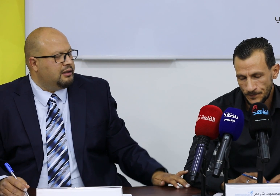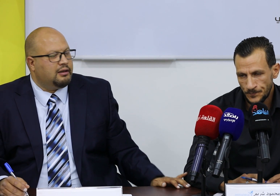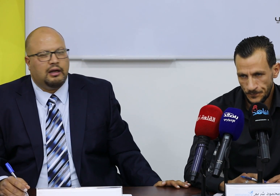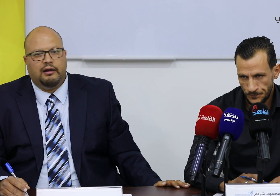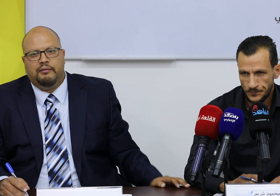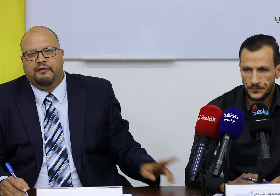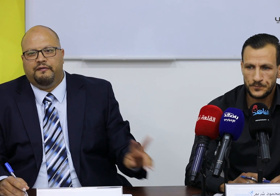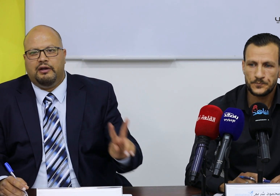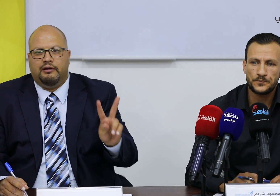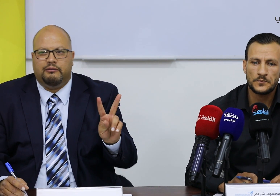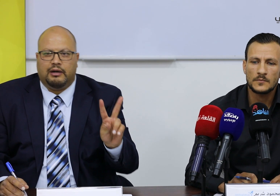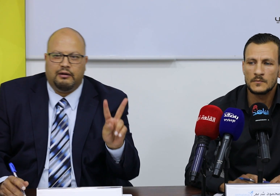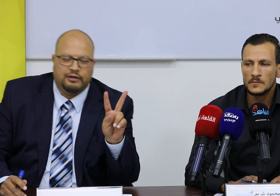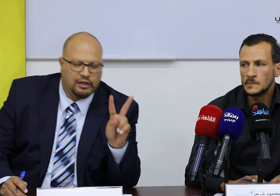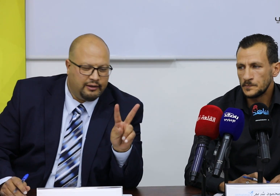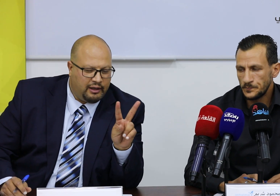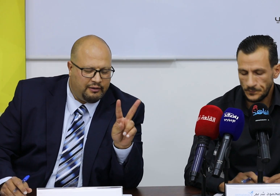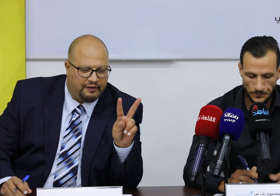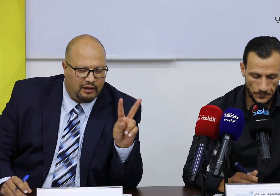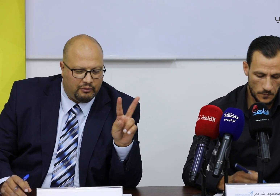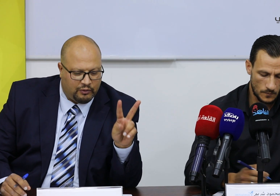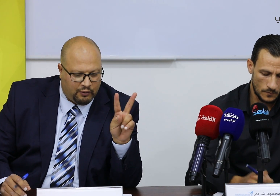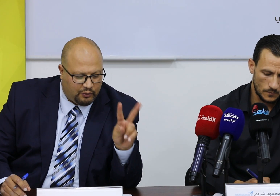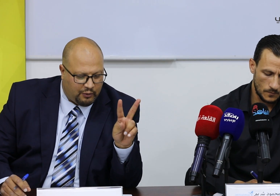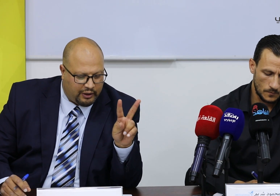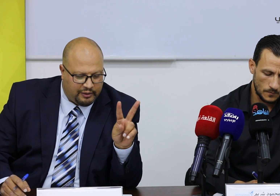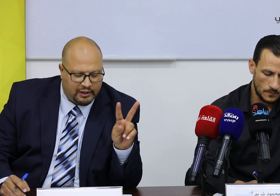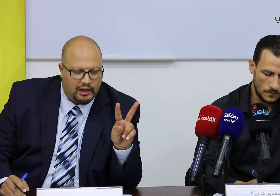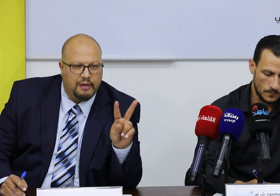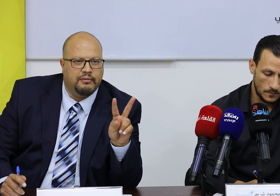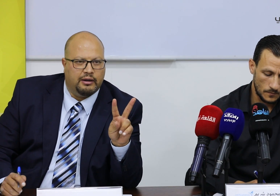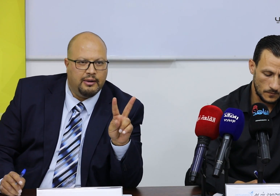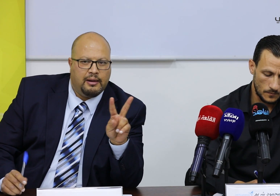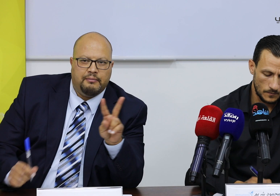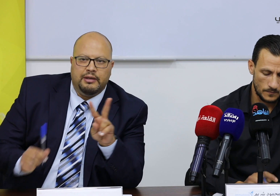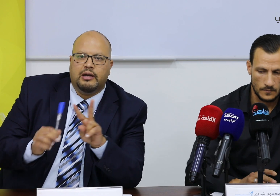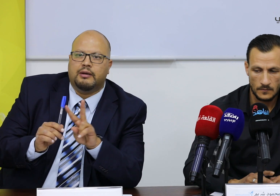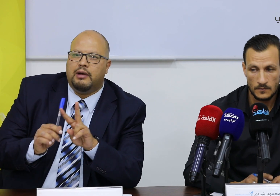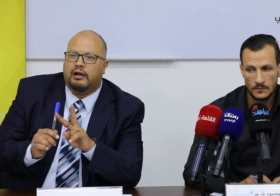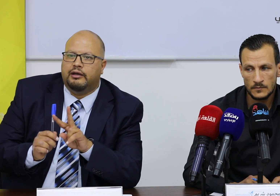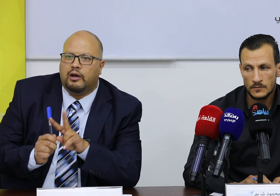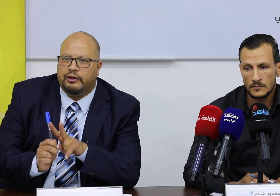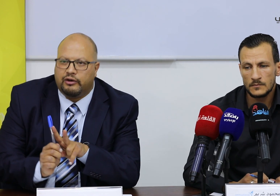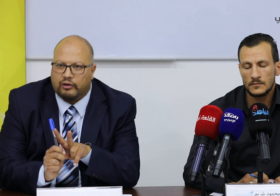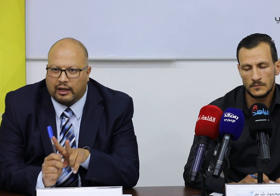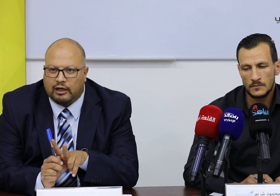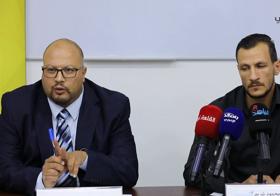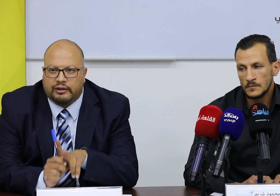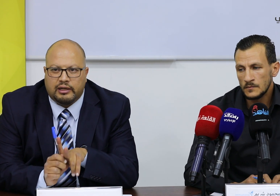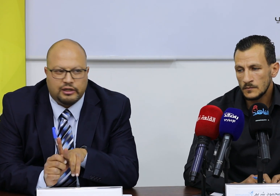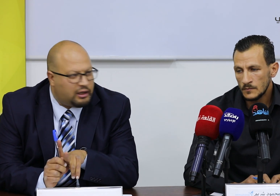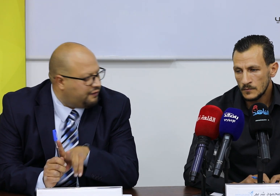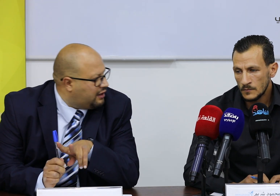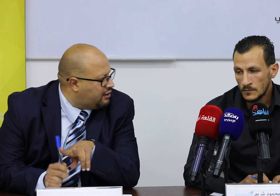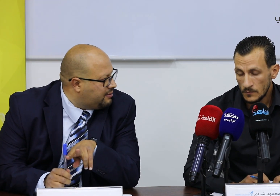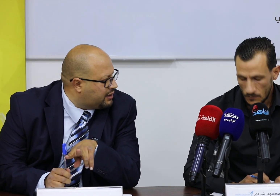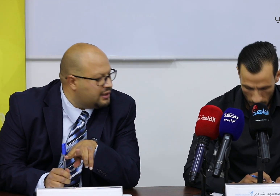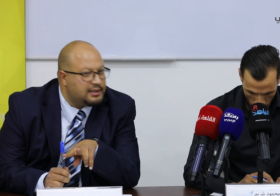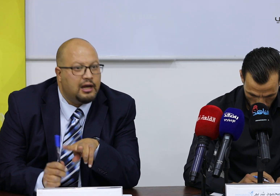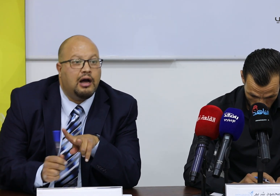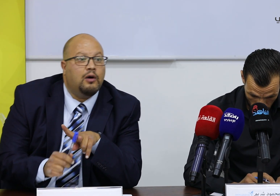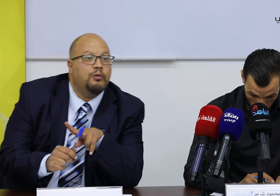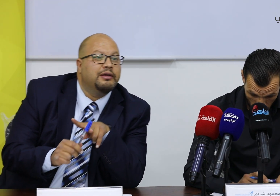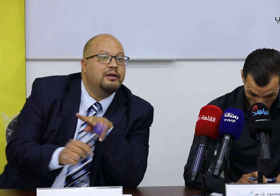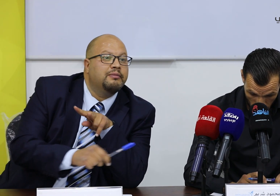حكومية. هلا اما في مرحلة شغلتين في او خدمتين، اما بندرب احد كوادرهم على لغة الاشارة في هذا